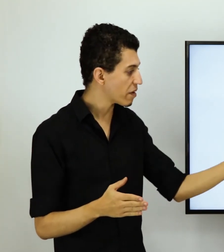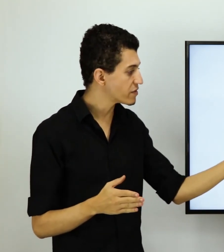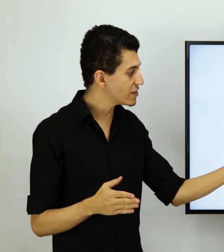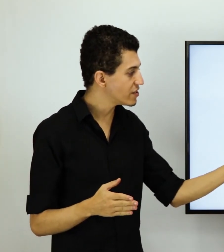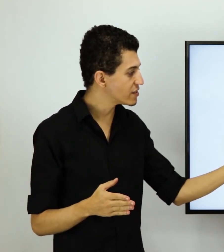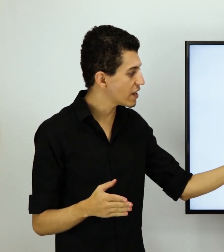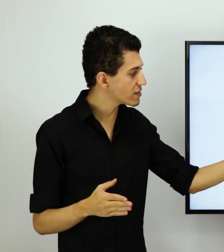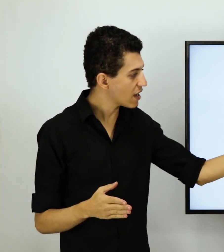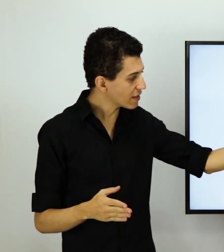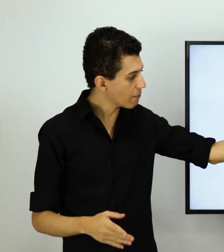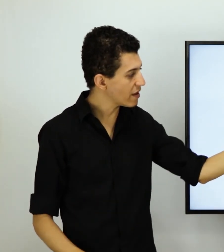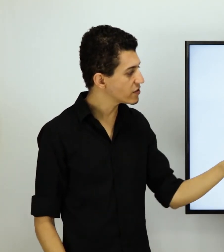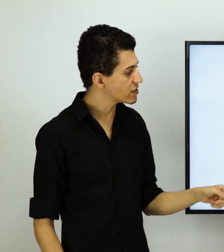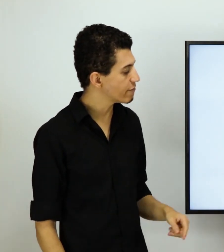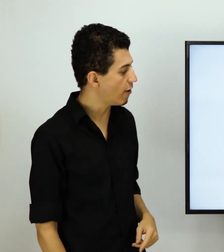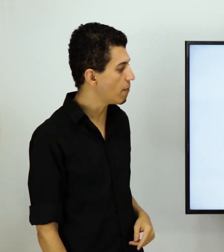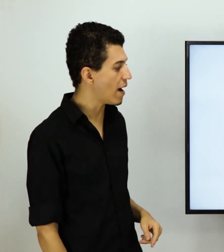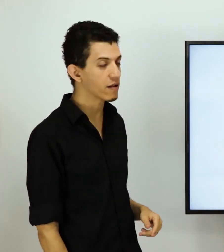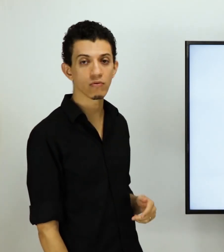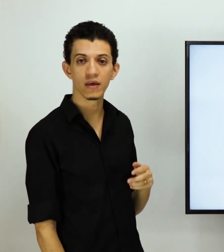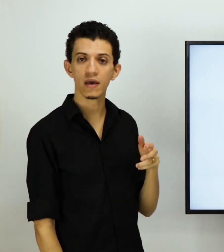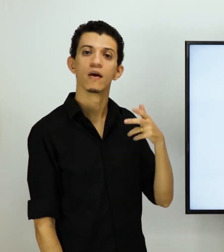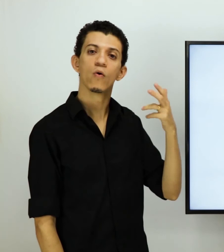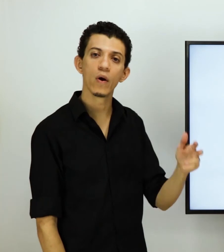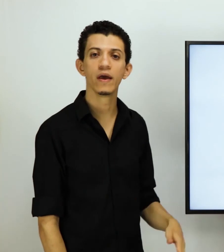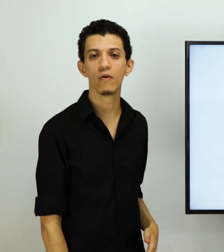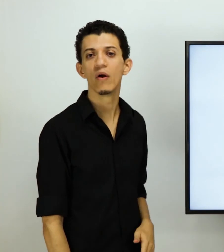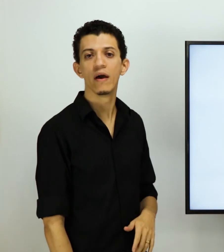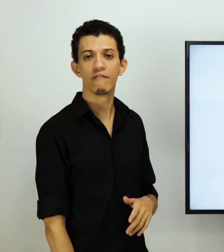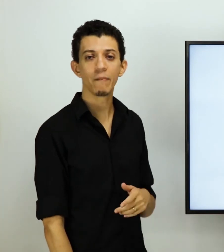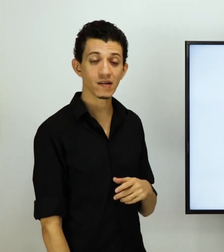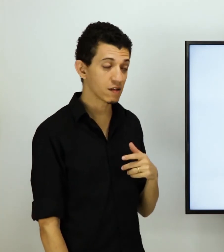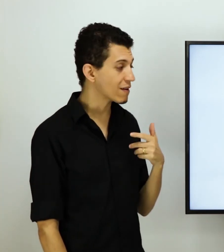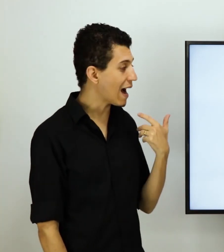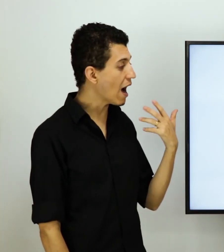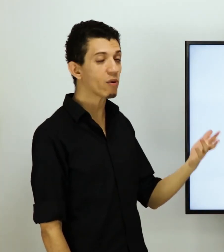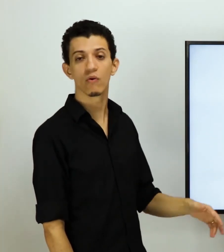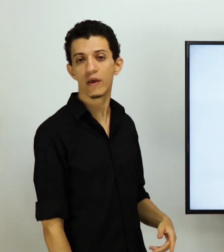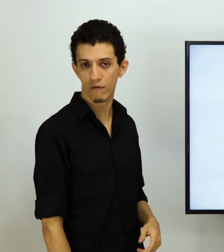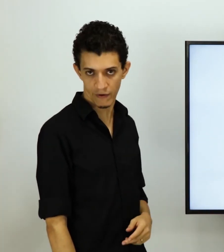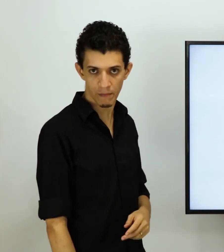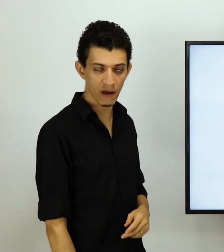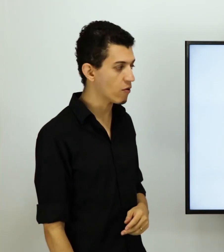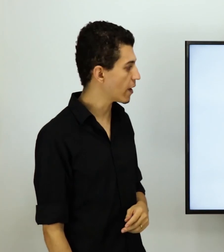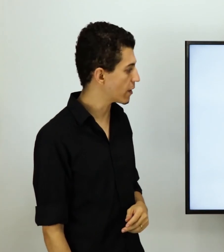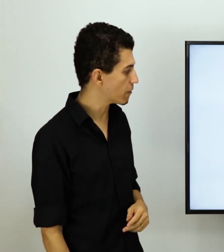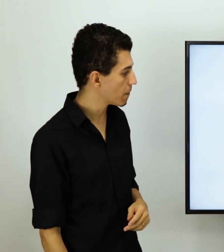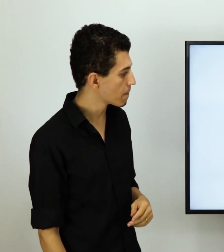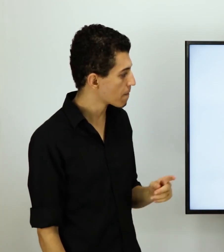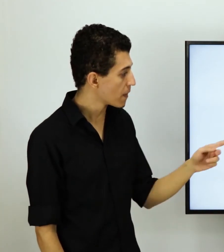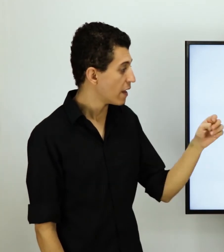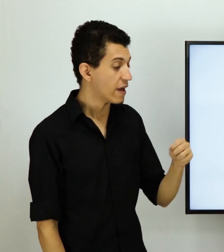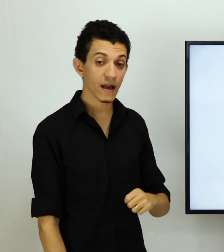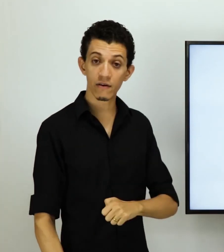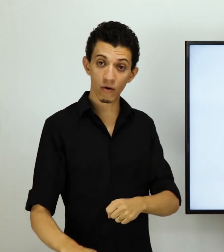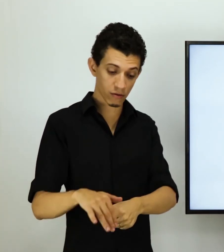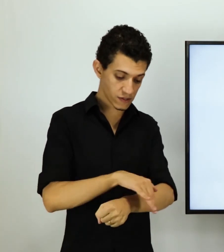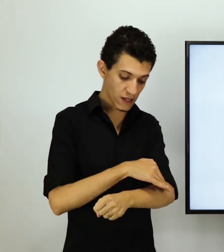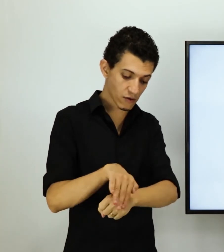você dizer exatamente desse formato que o rio vai passando, que a água do rio vai percorrendo. E aqui um outro sinal, o